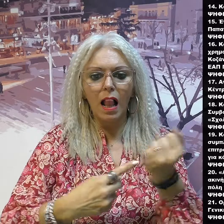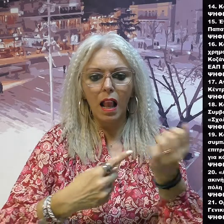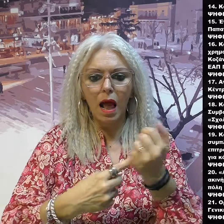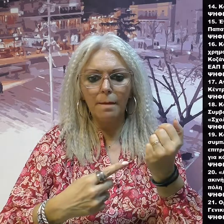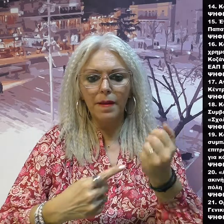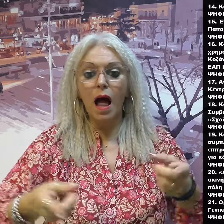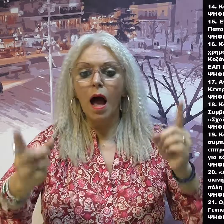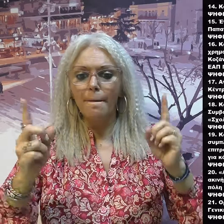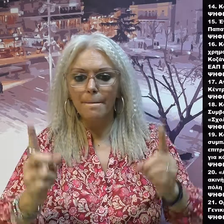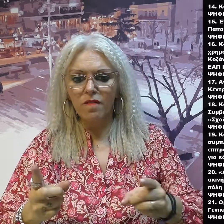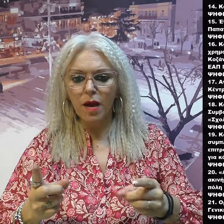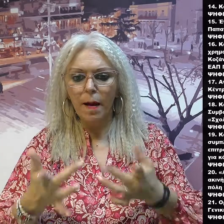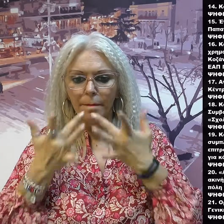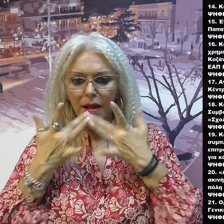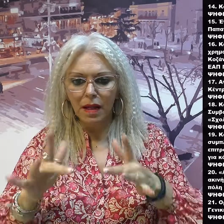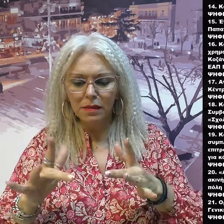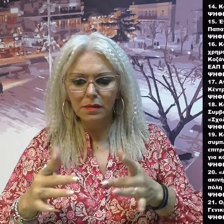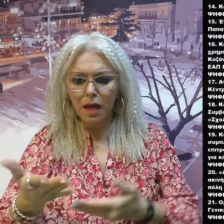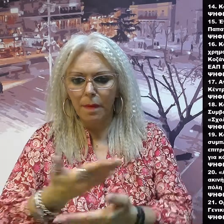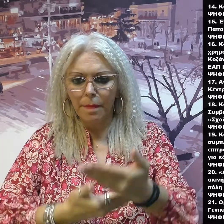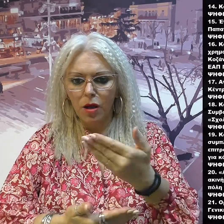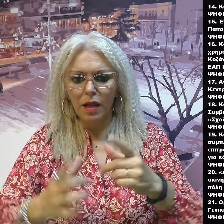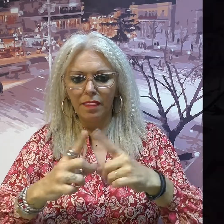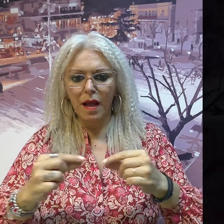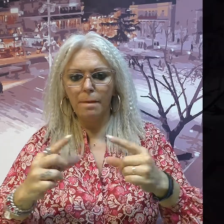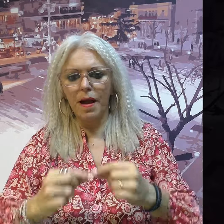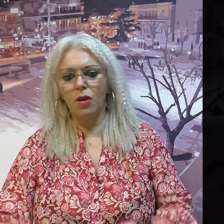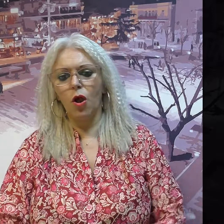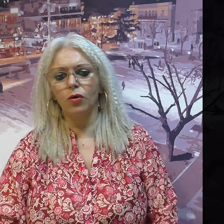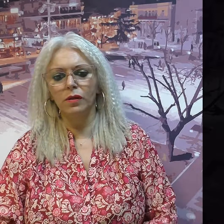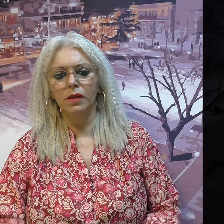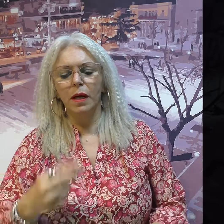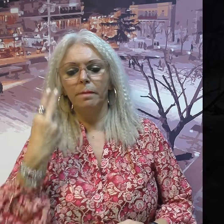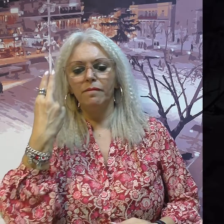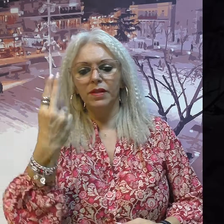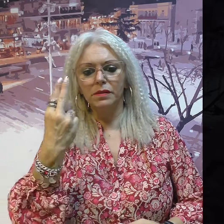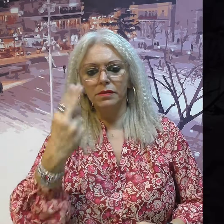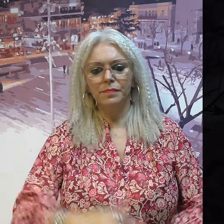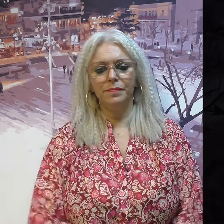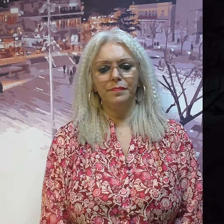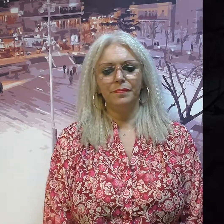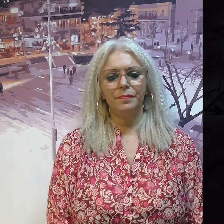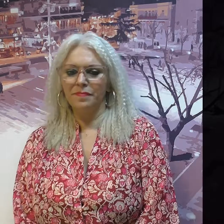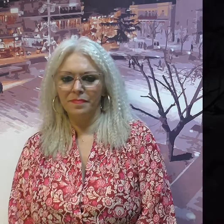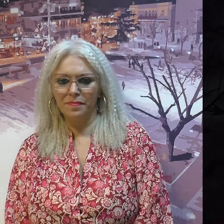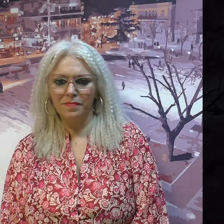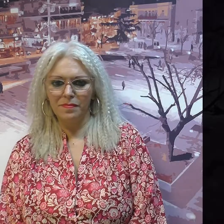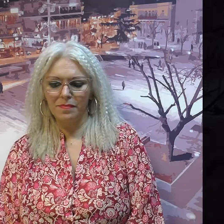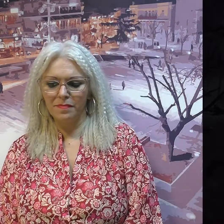Συνέλευση της ΔΠΠΟ ΚΑΕ. Ψηφίστηκε ομόφωνα. Παρασκευή 16/2022. Έκτακτη συνεδρίαση Δημοτικού